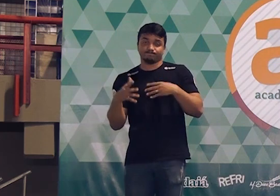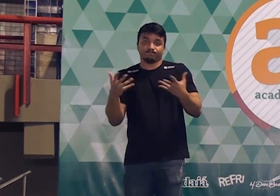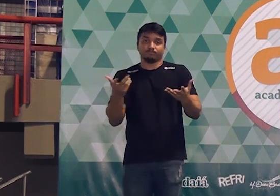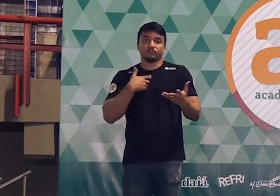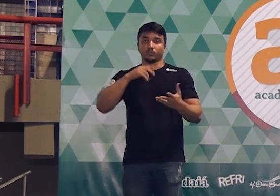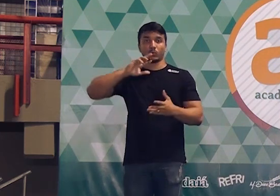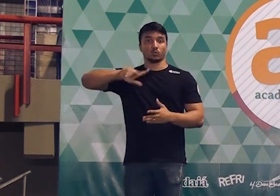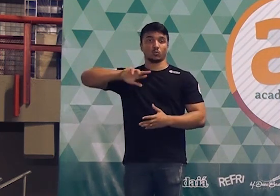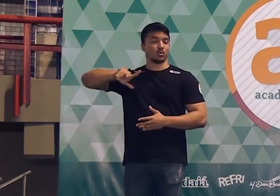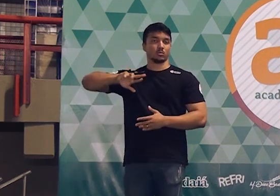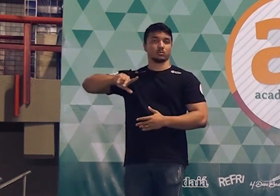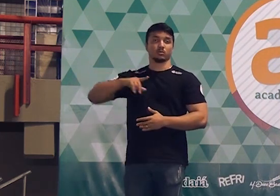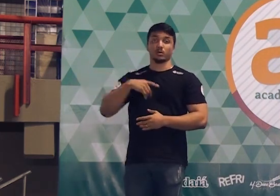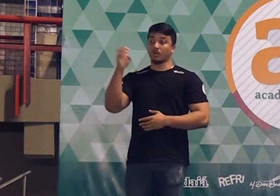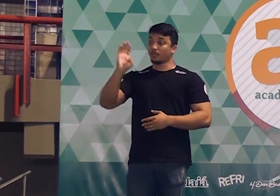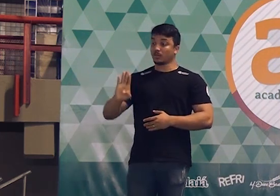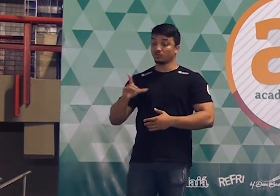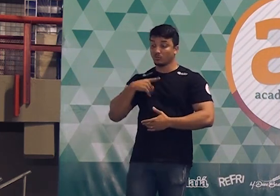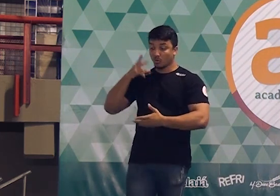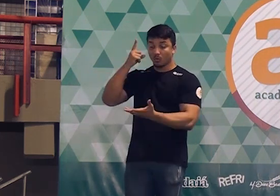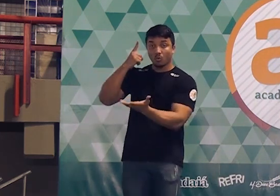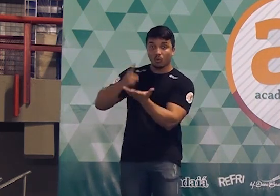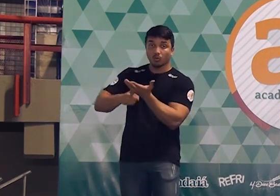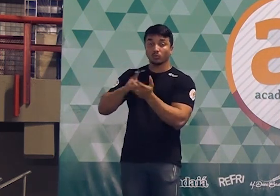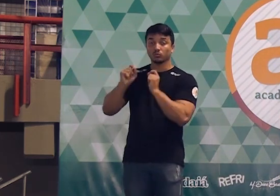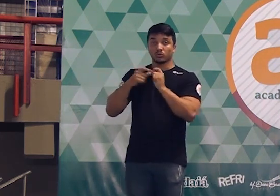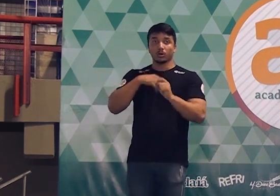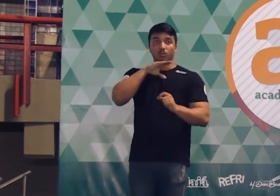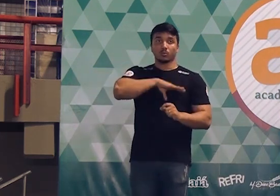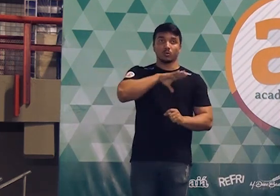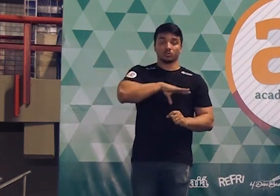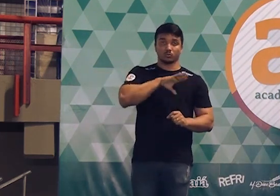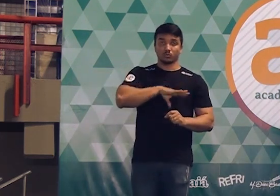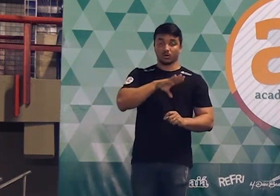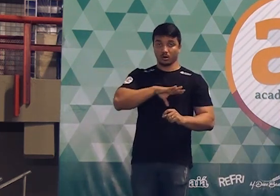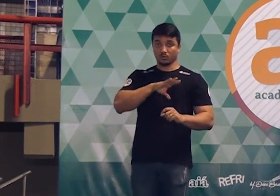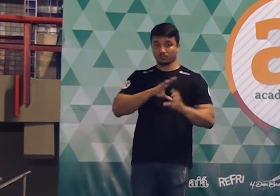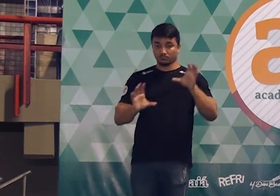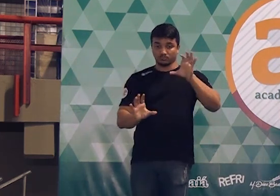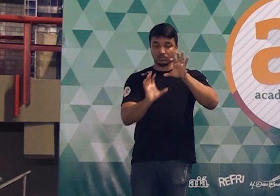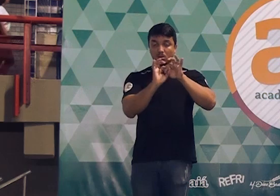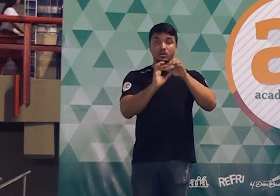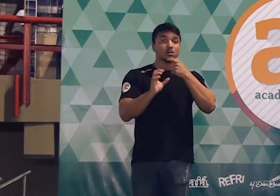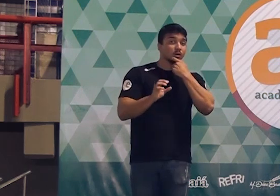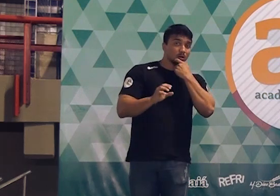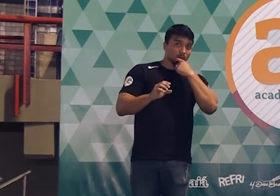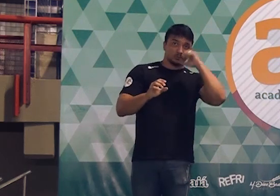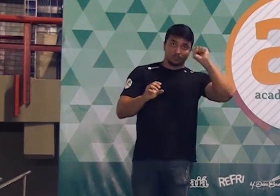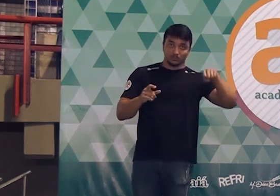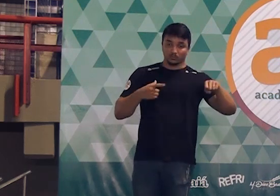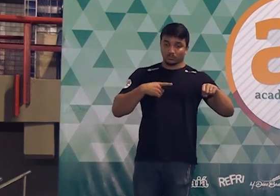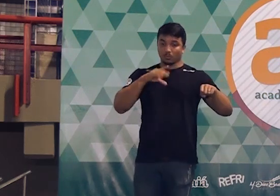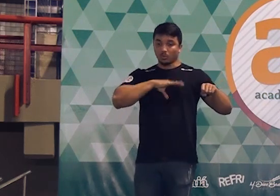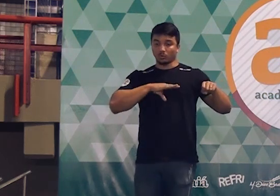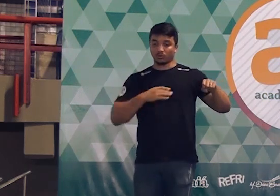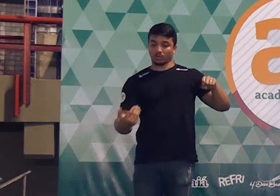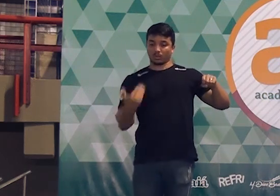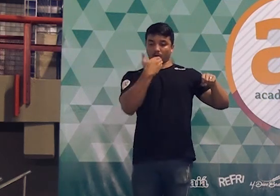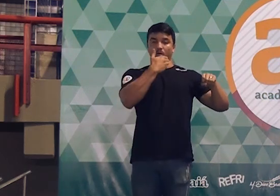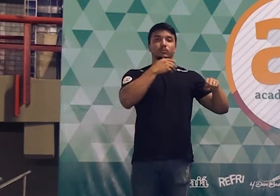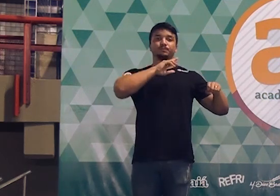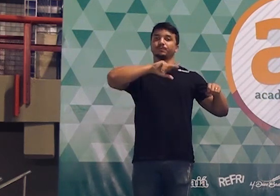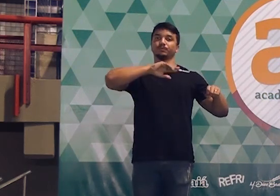não existia. O Brasil fez acordos diretos com Portugal, diretos com a Inglaterra, sem passar pelo crivo